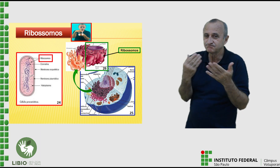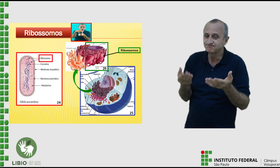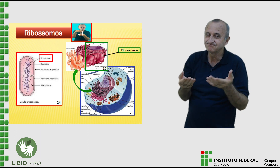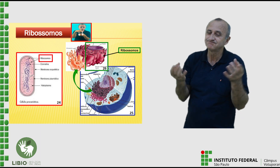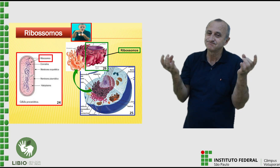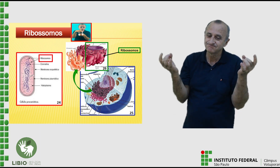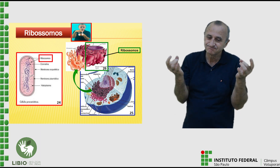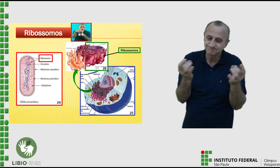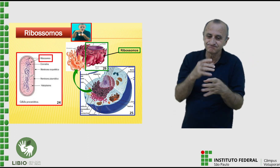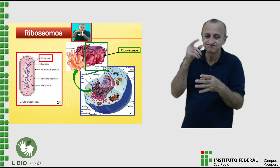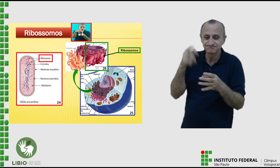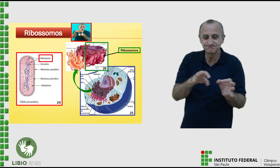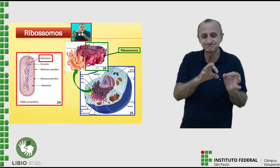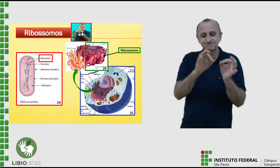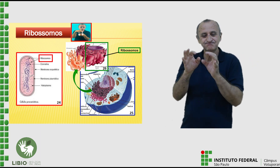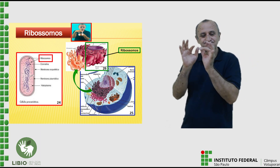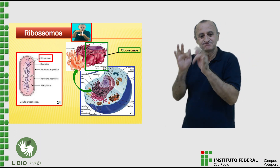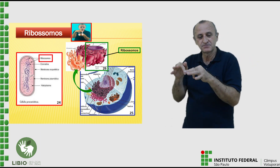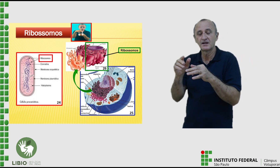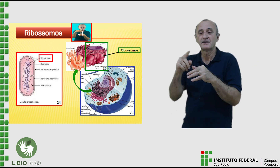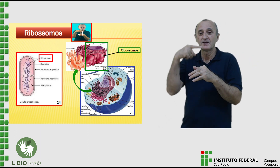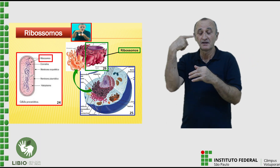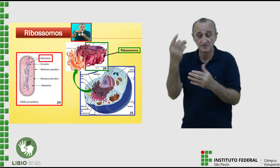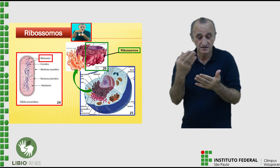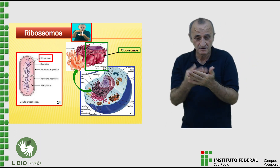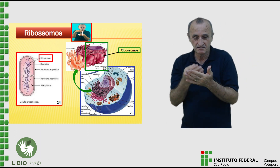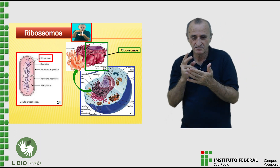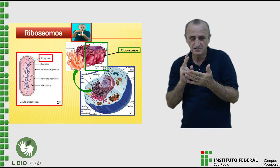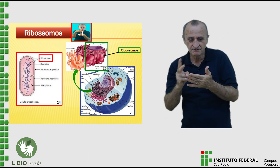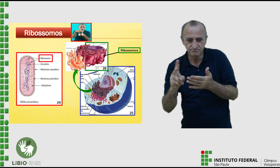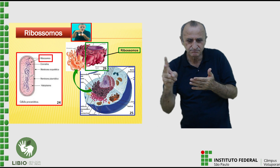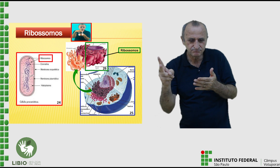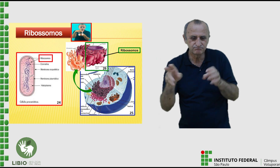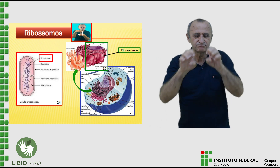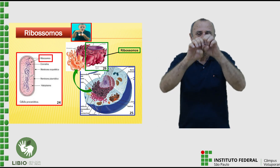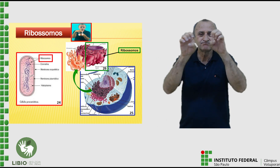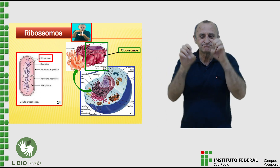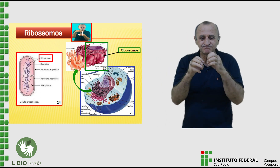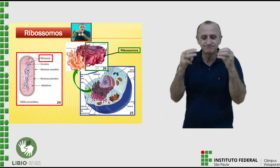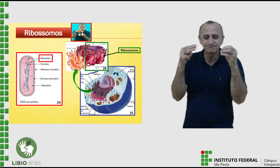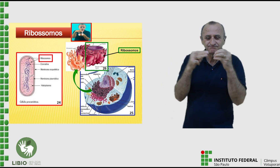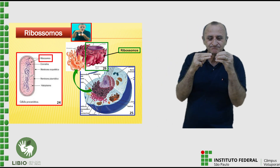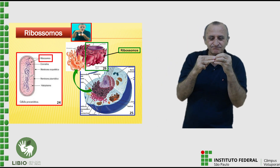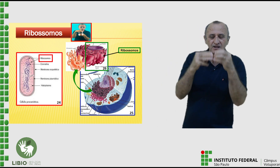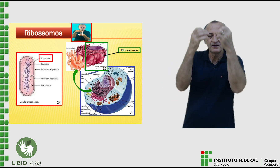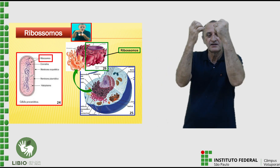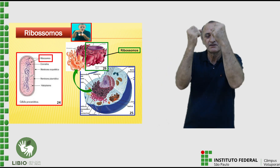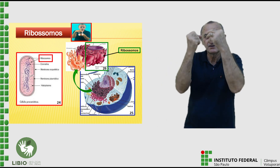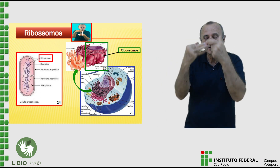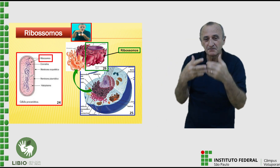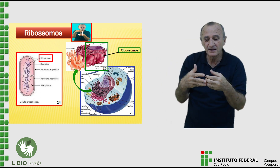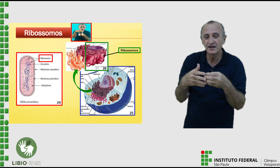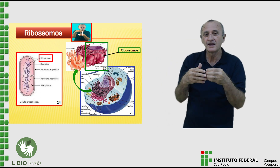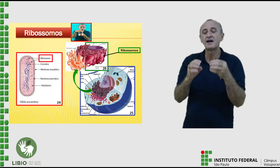Bem, então hoje nossa aula termina por aqui e na próxima vamos dar continuidade às